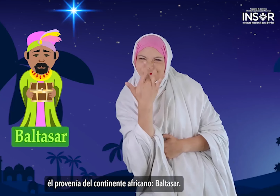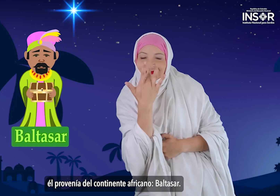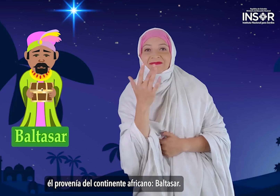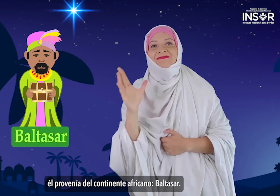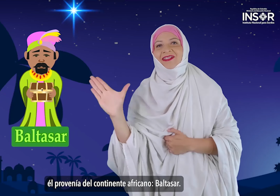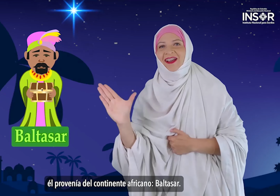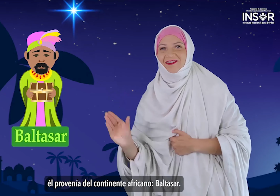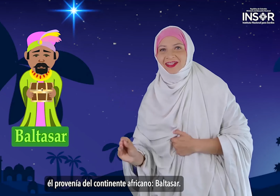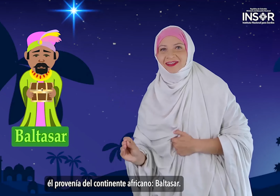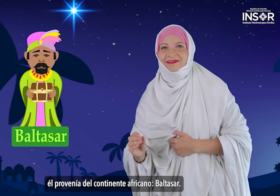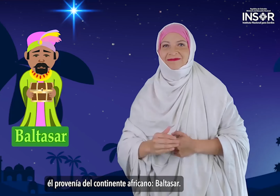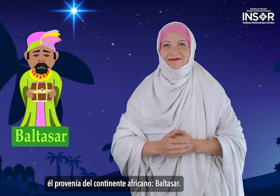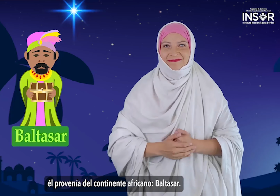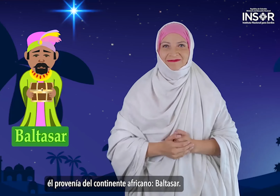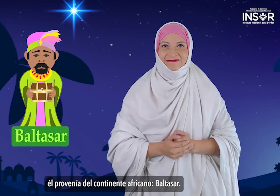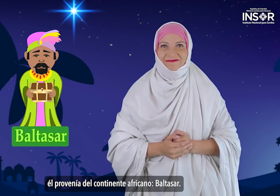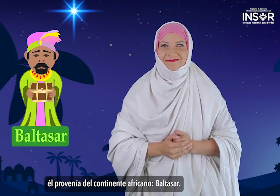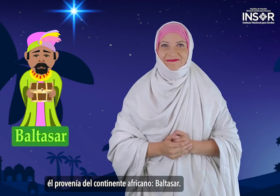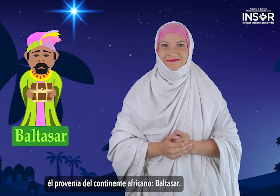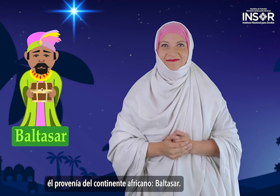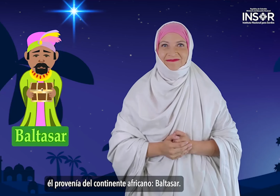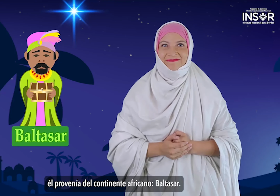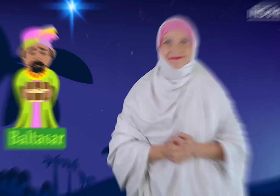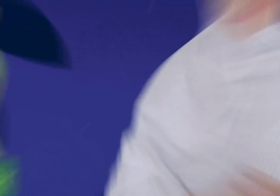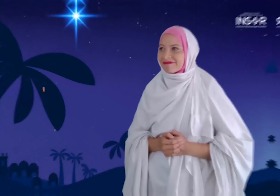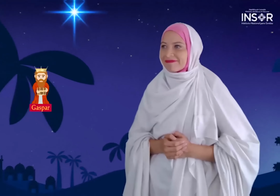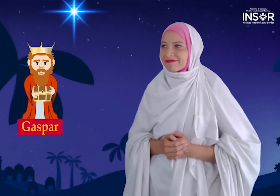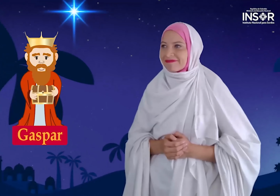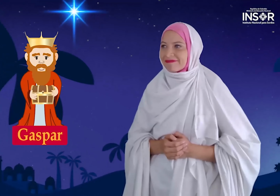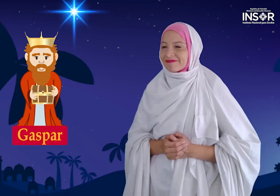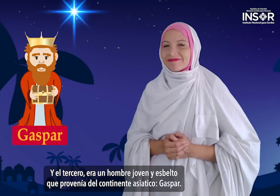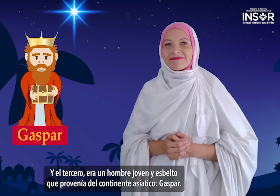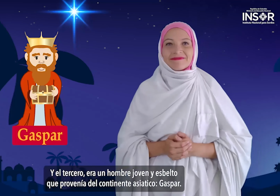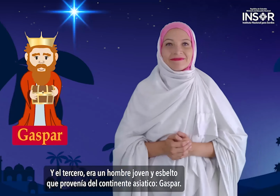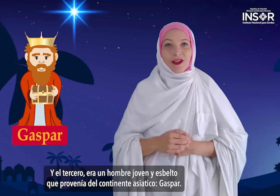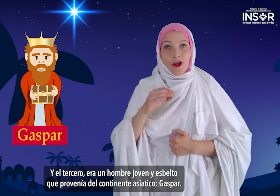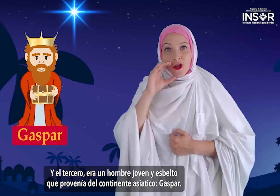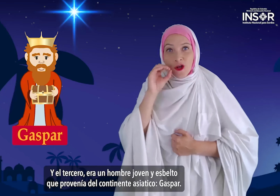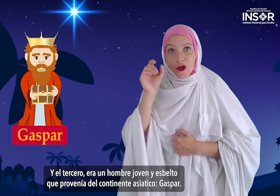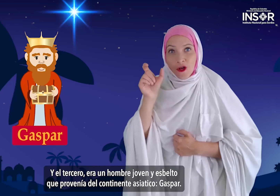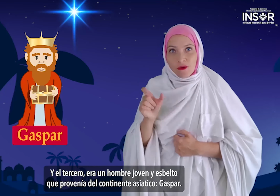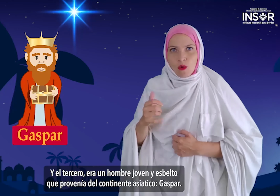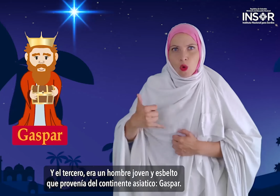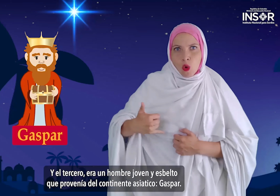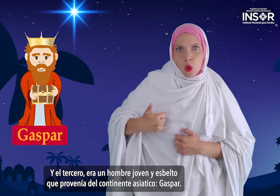provenía del continente africano, Baltasar. Y el tercero era un hombre